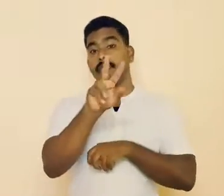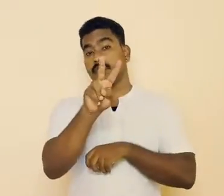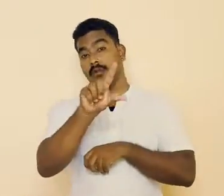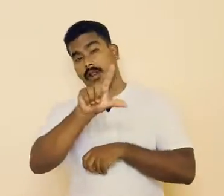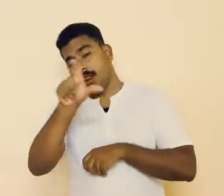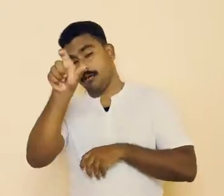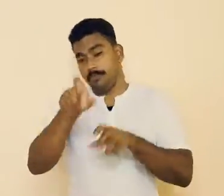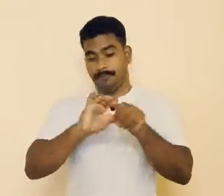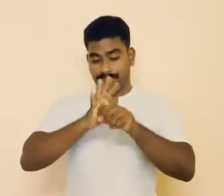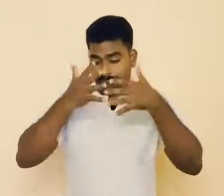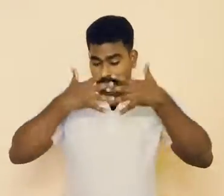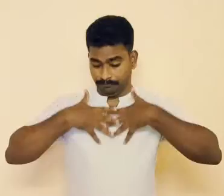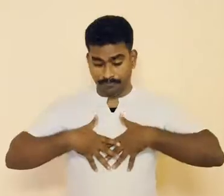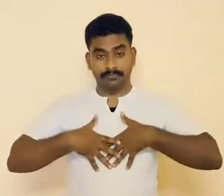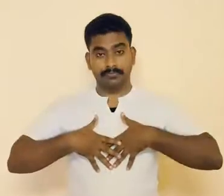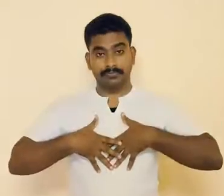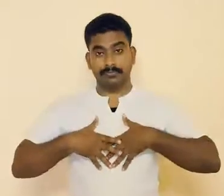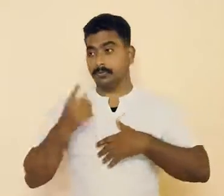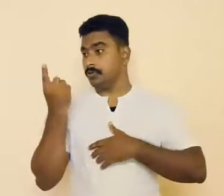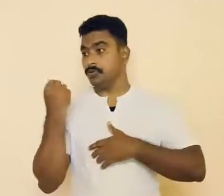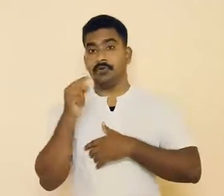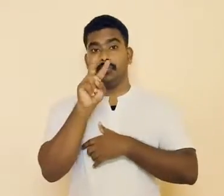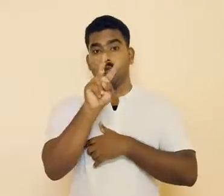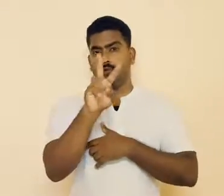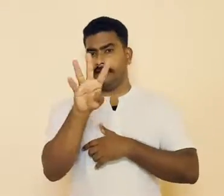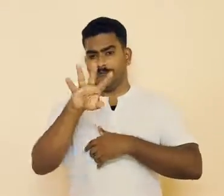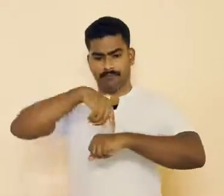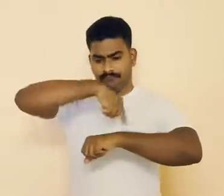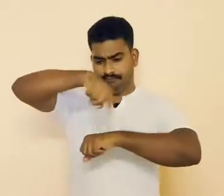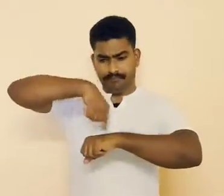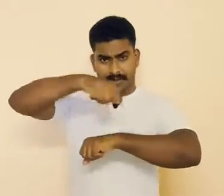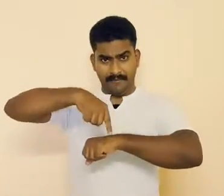ലോകത്ത് കോവിഡ് രോഗബാധിതരുടെ എണ്ണം 52 ലക്ഷം കടന്നു.